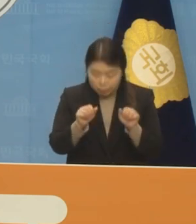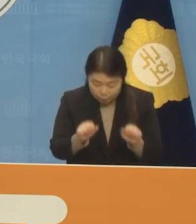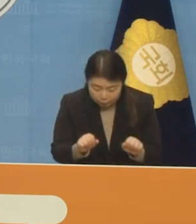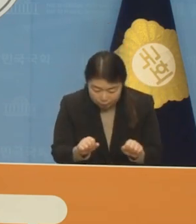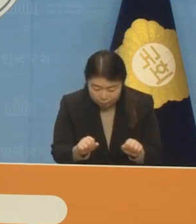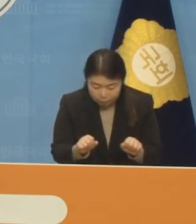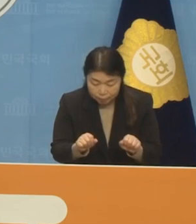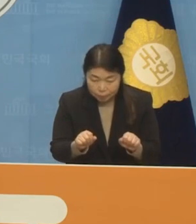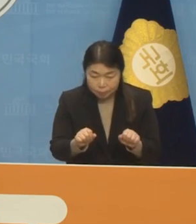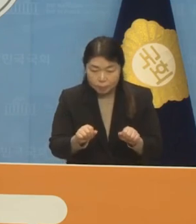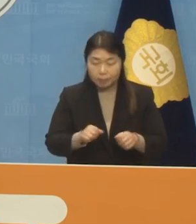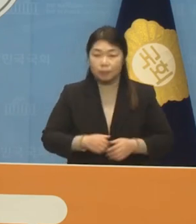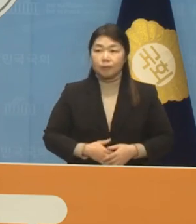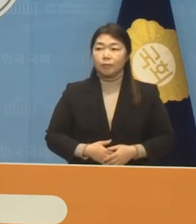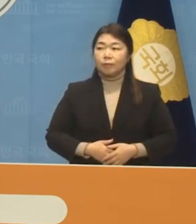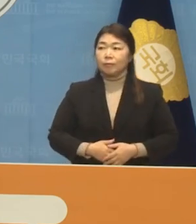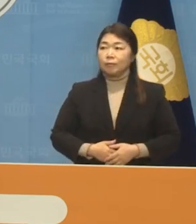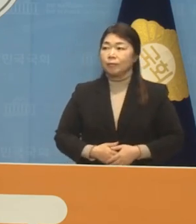인사하시고